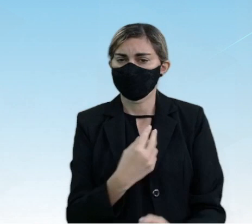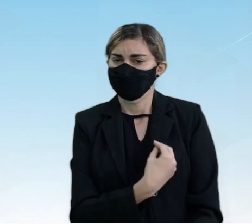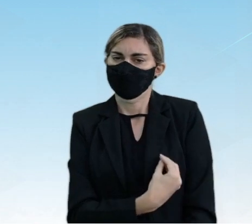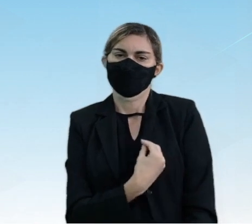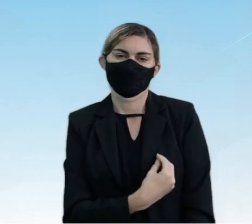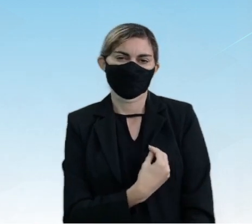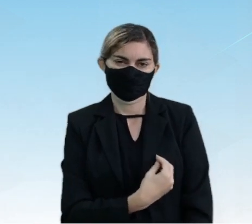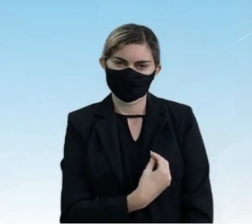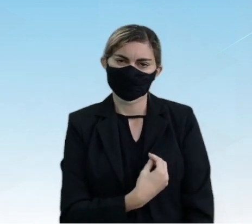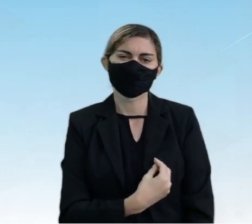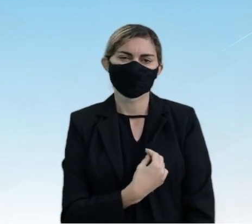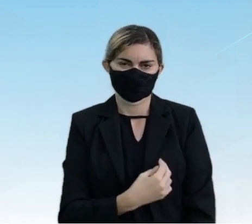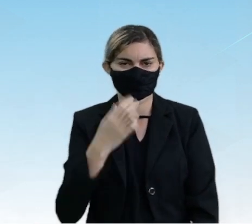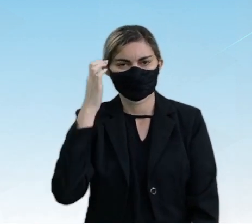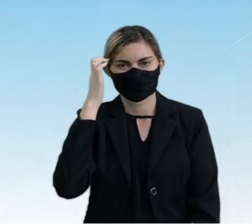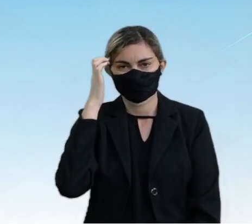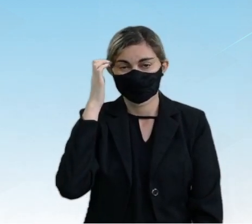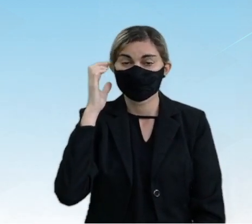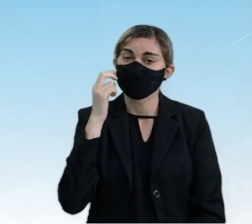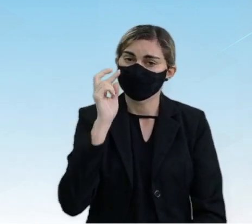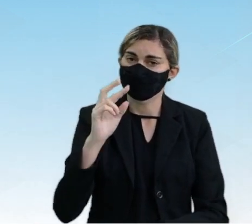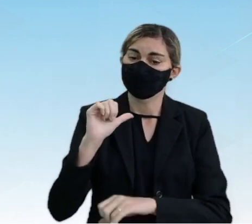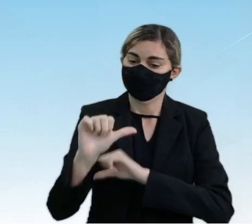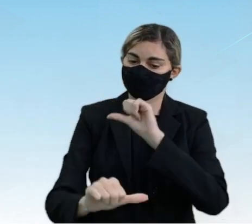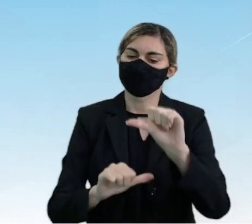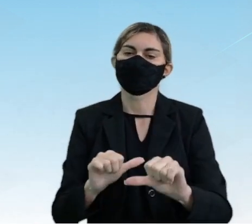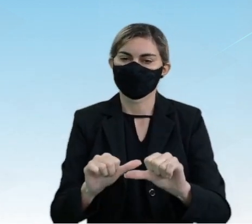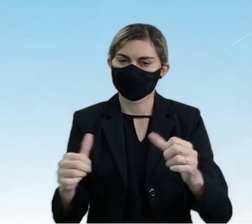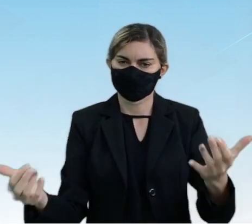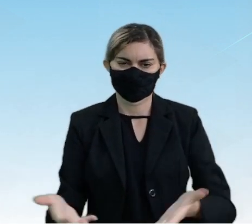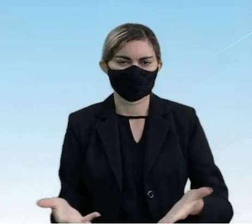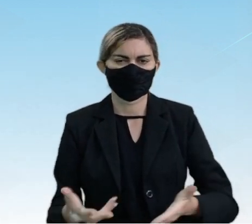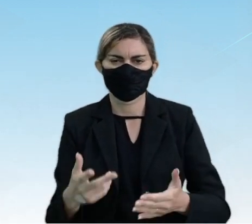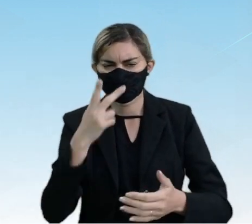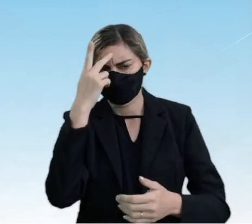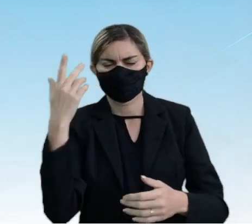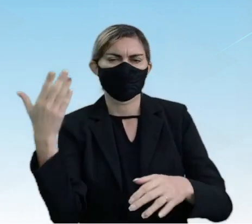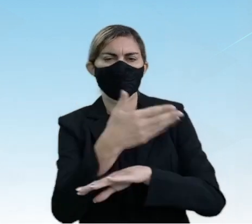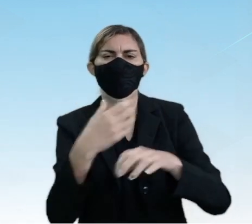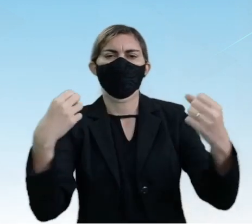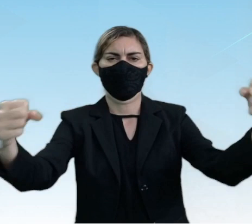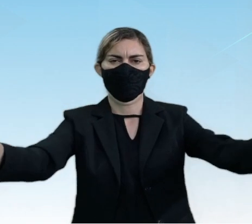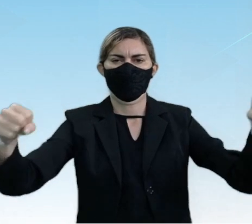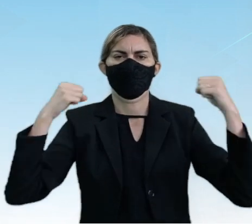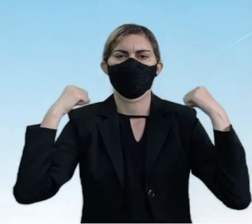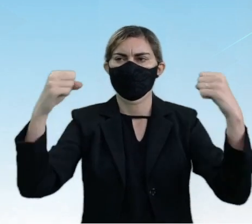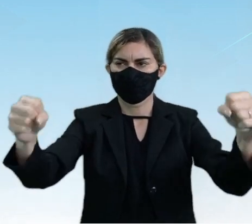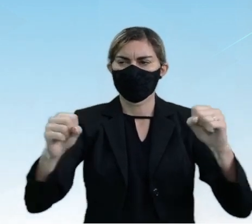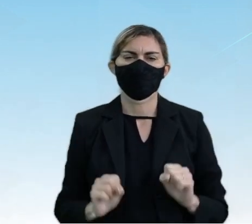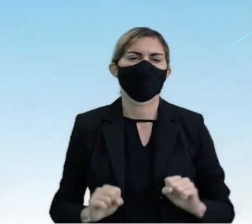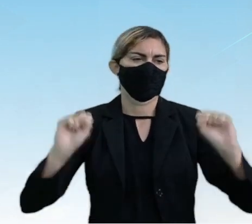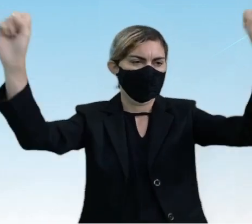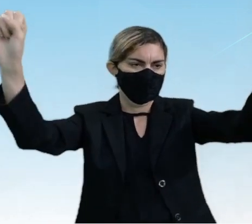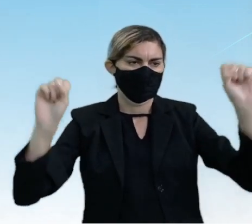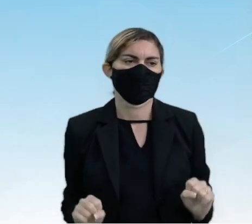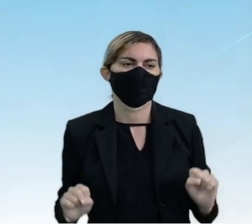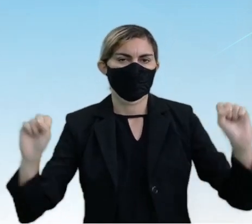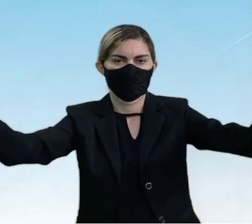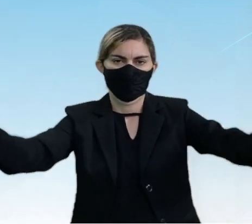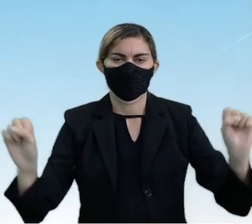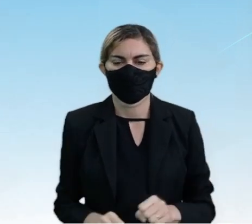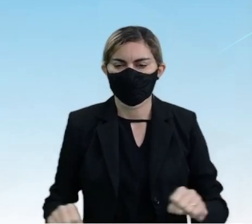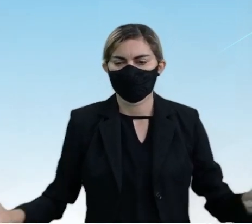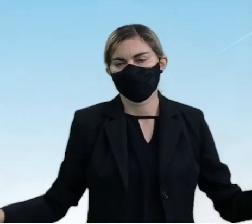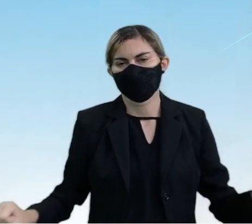sobrevivência. Veja como isso muda na perspectiva atual. Ninguém vai hoje para uma academia de ginástica lá fazer exercício, né, fazer